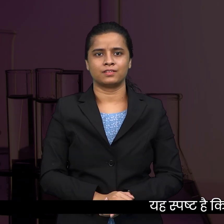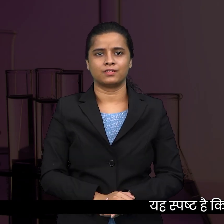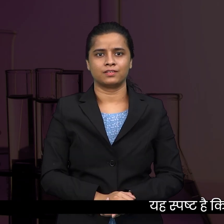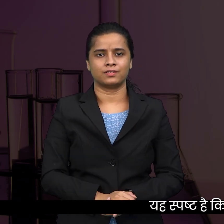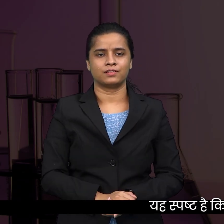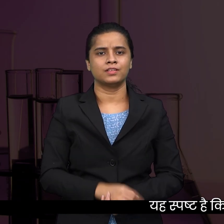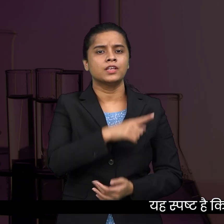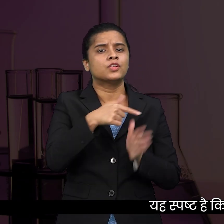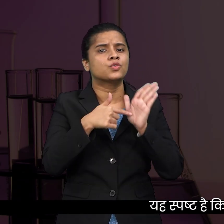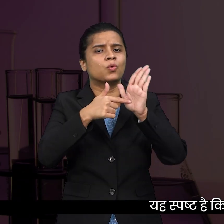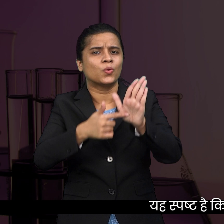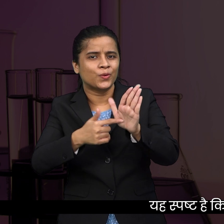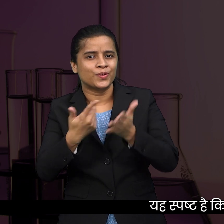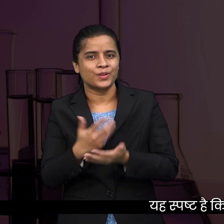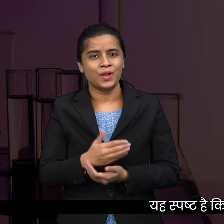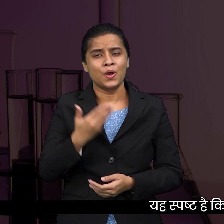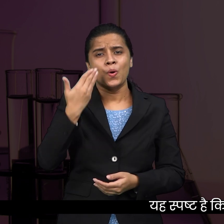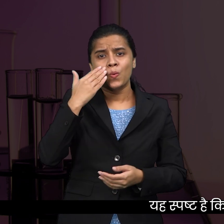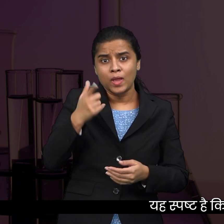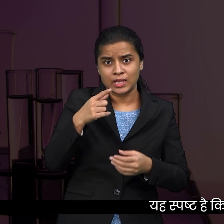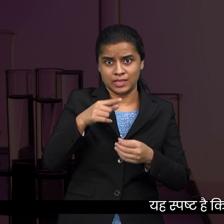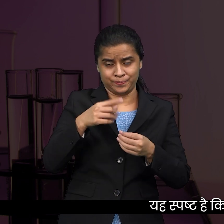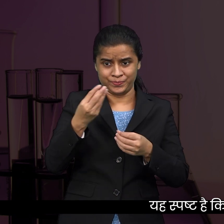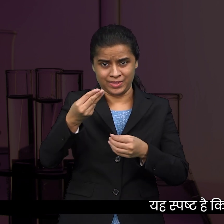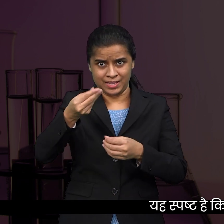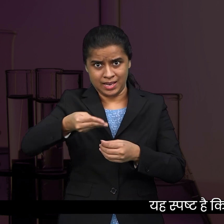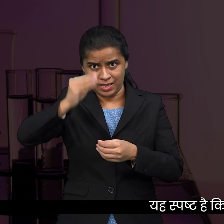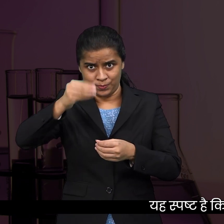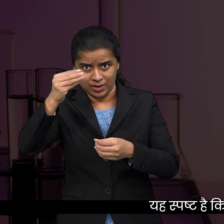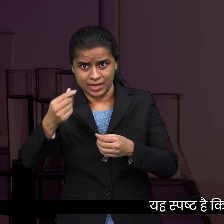यह स्पष्ट है कि जब घोल क्षारीय होता है